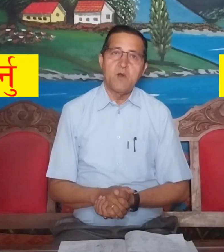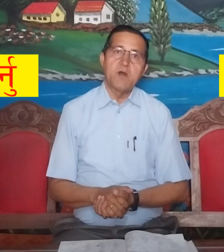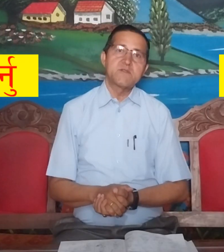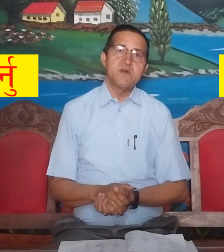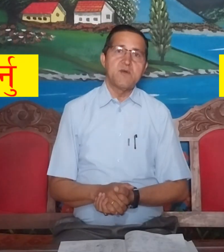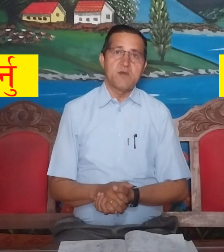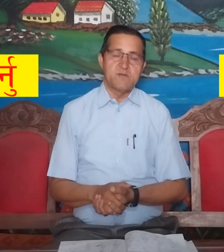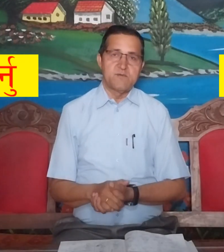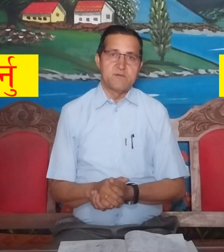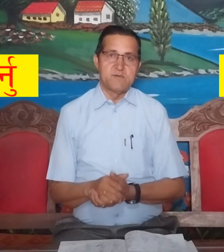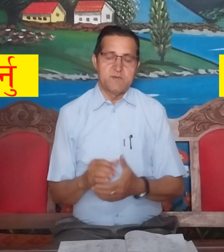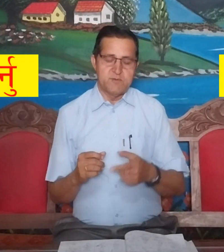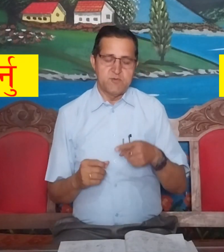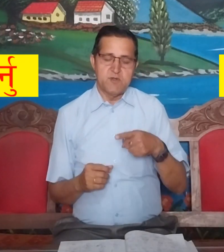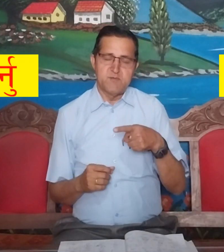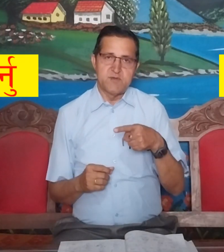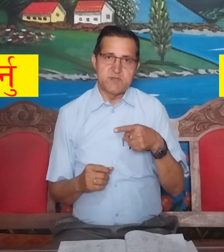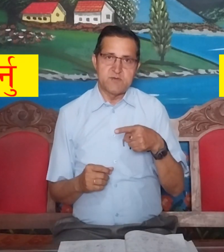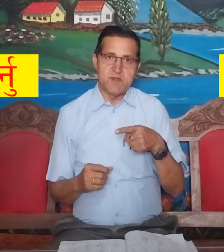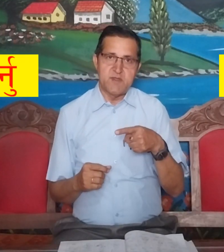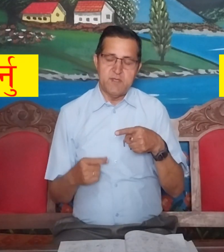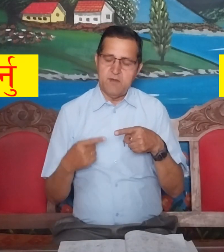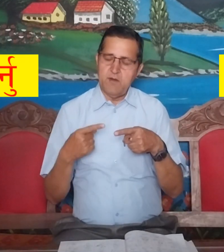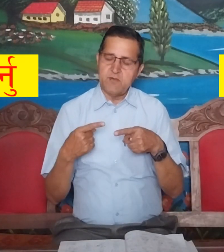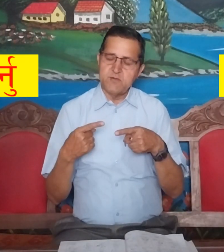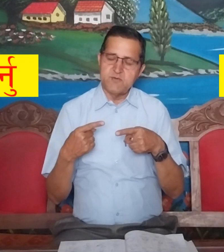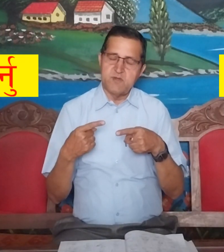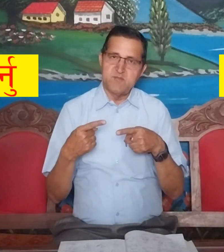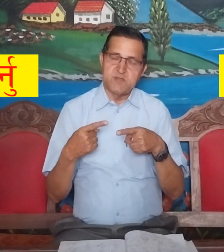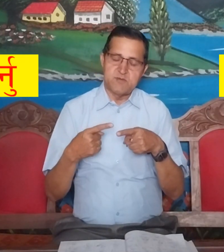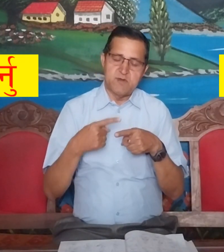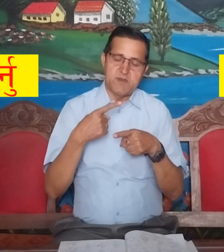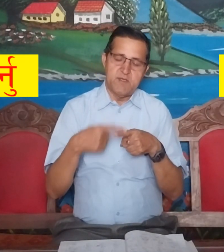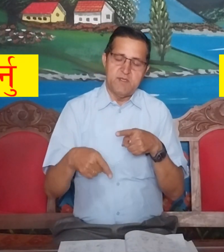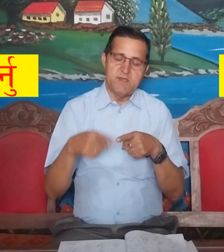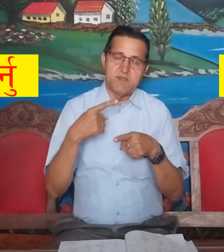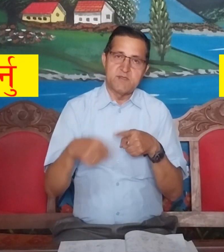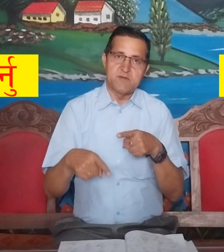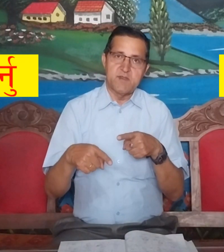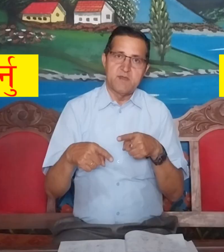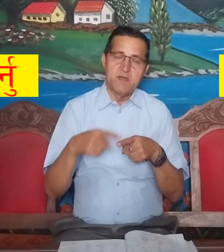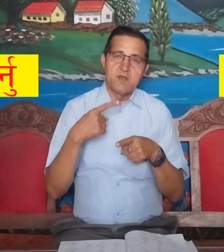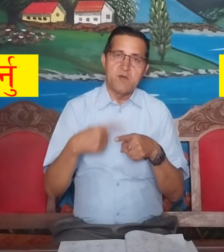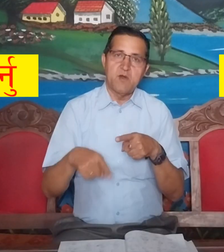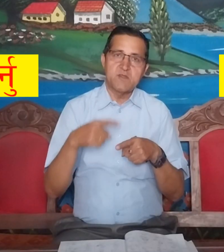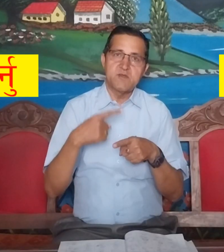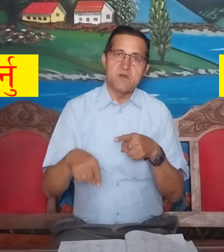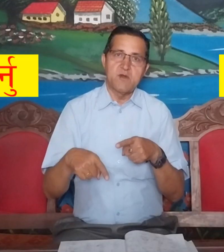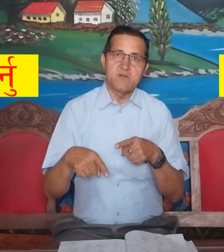खर्च गर्नु, त्यो राम्रो यसो गर्ने, अर्को त्यो राम्रो यसो गर्ने, यसो गर्ने, खर्च गर्नु।